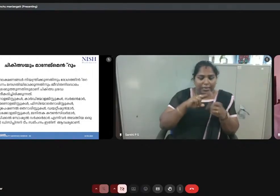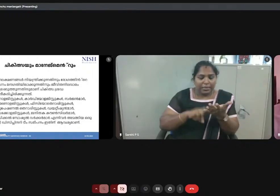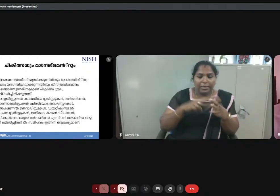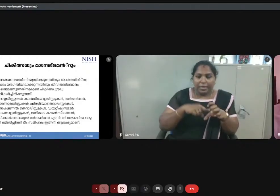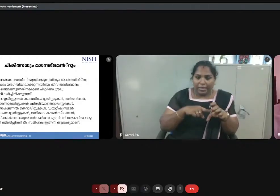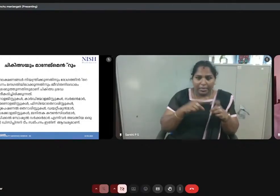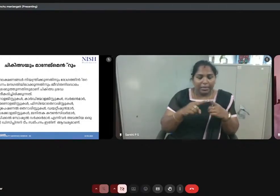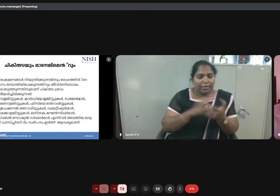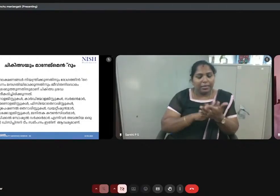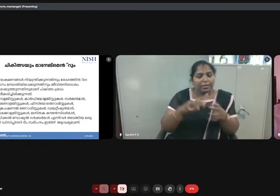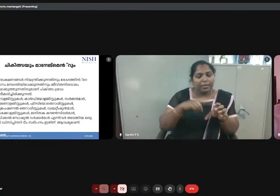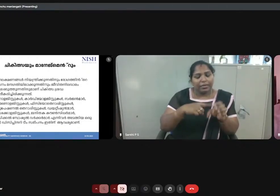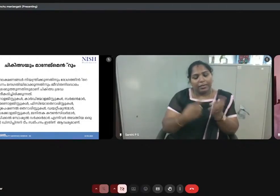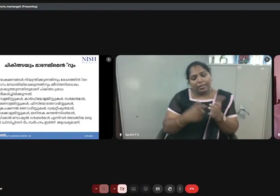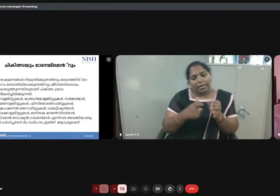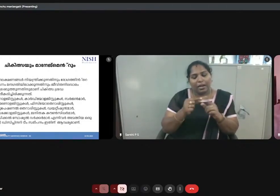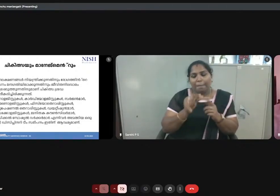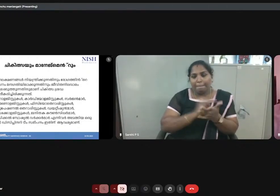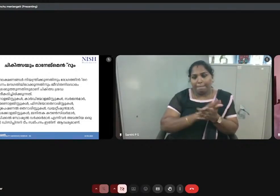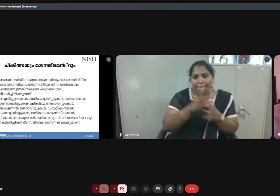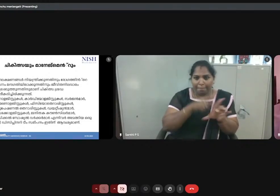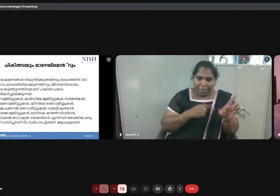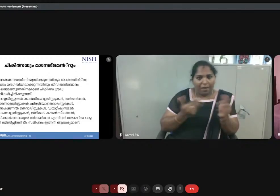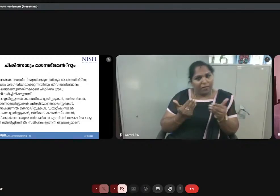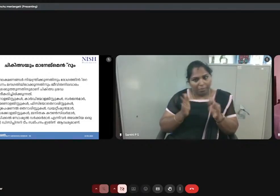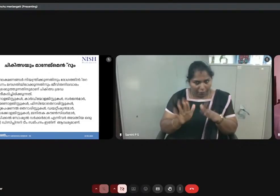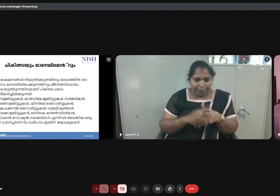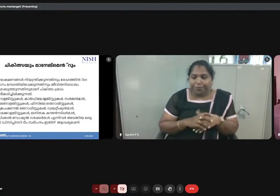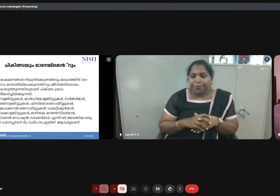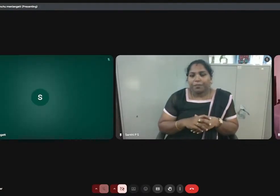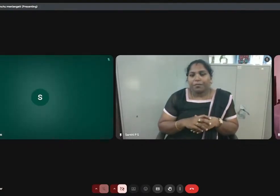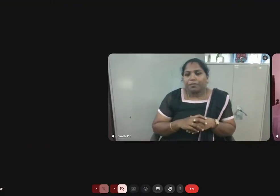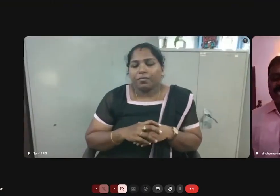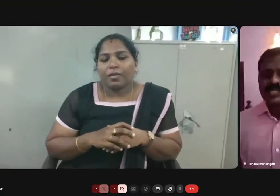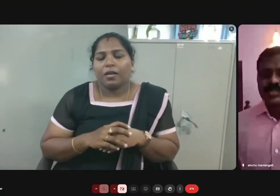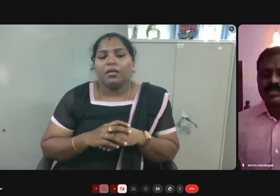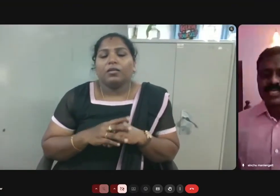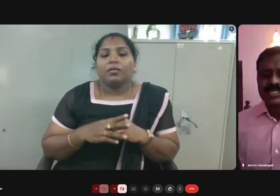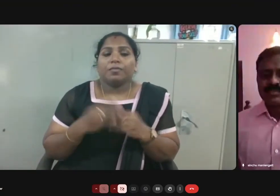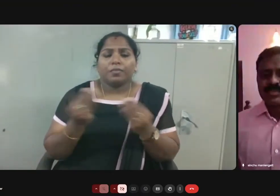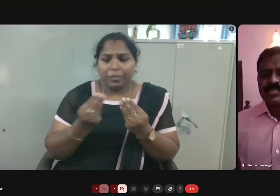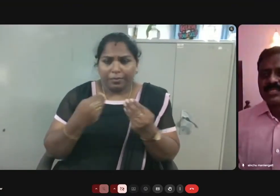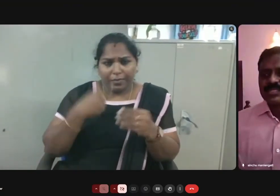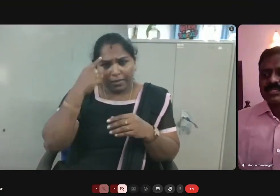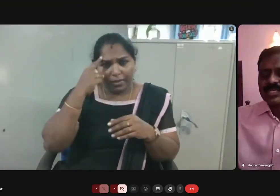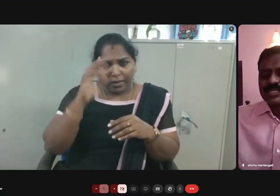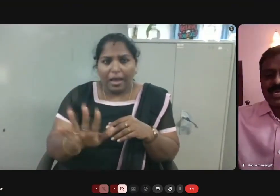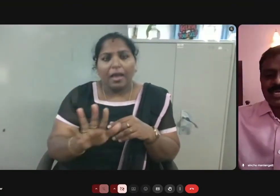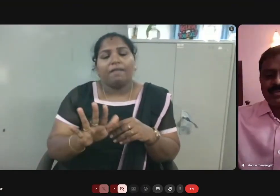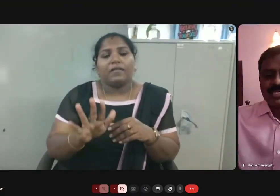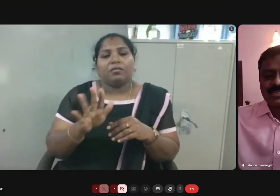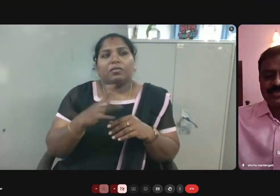പലപ്പോഴും നമ്മൾ വിചാരിക്കും ഇതിനകത്ത് എന്താ പറയാ ചികിത്സ നമുക്ക് പുറത്തുനിന്ന് മേടിച്ച് സ്വന്തമായിട്ട് ചെയ്യാമെന്നുള്ളത്. അത്